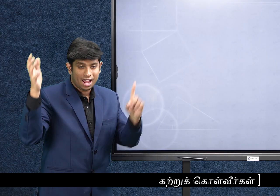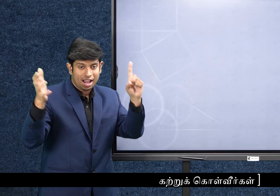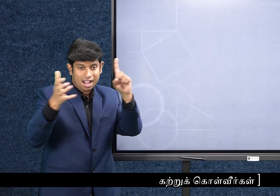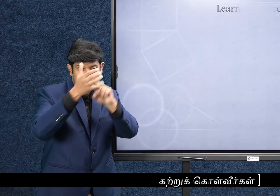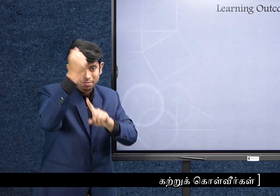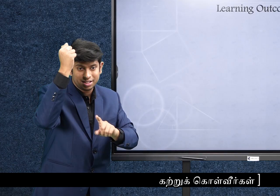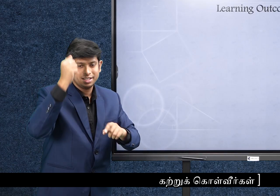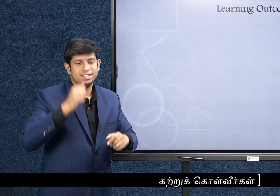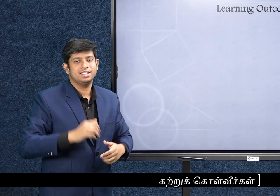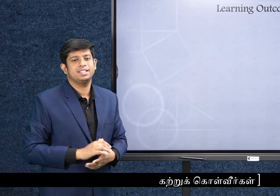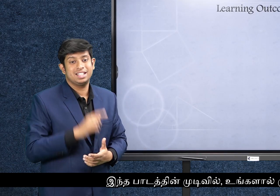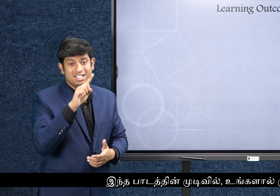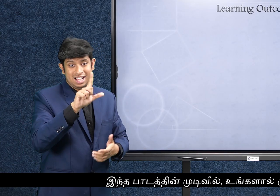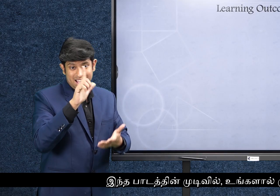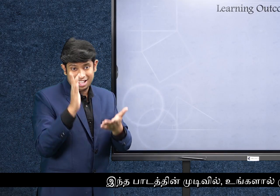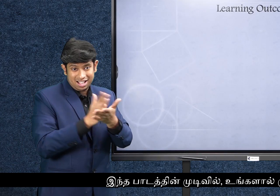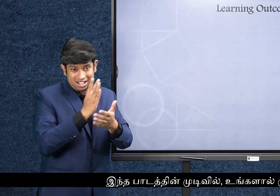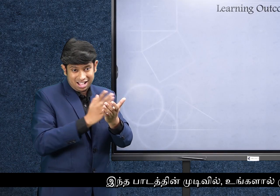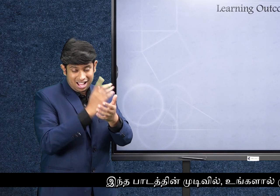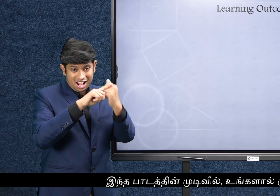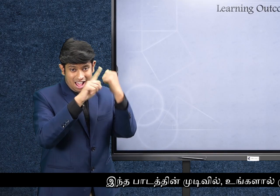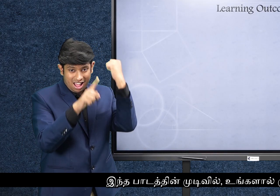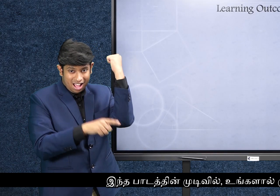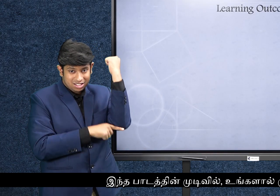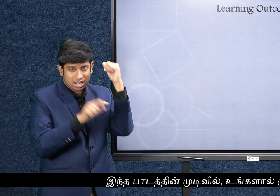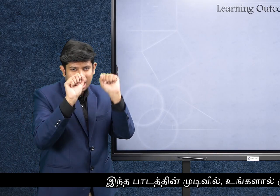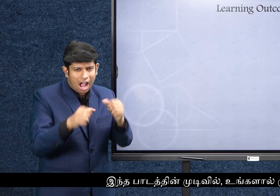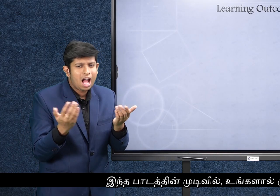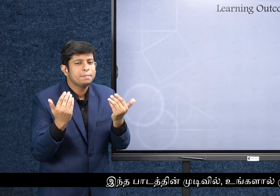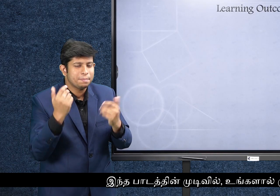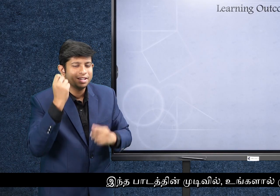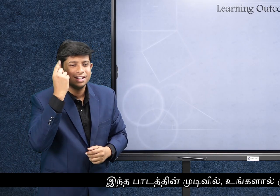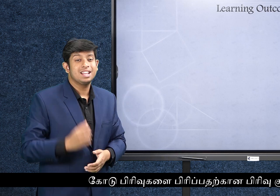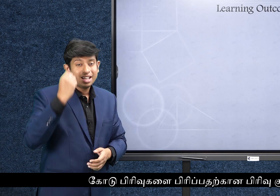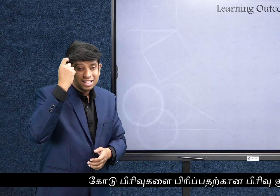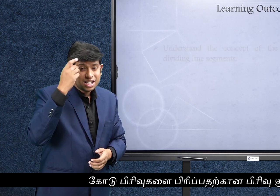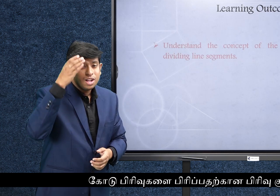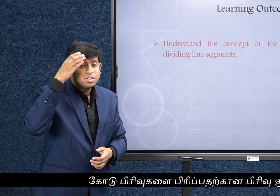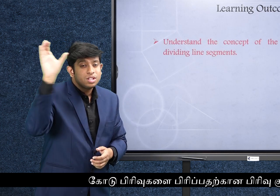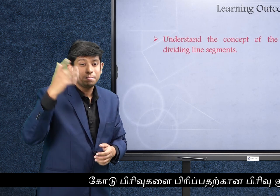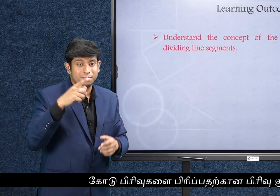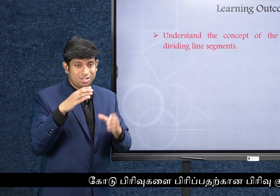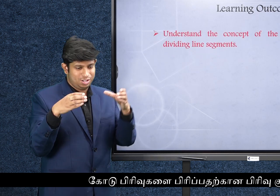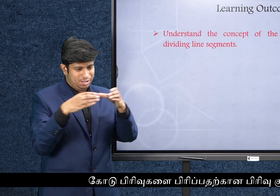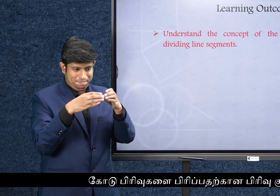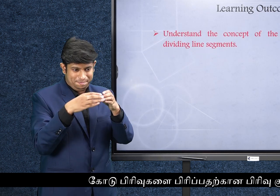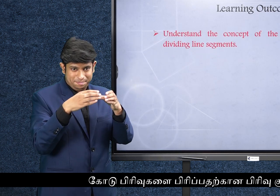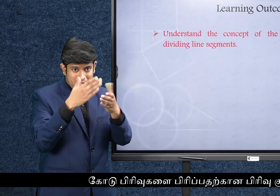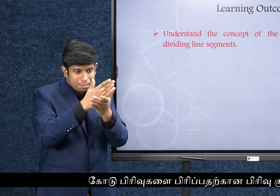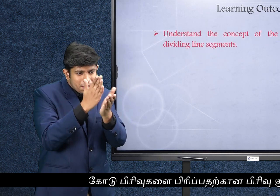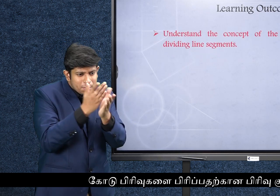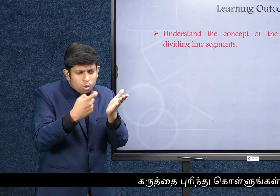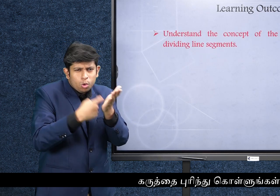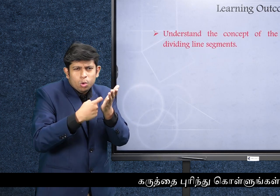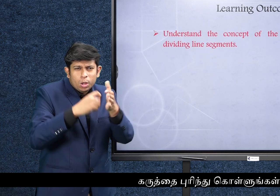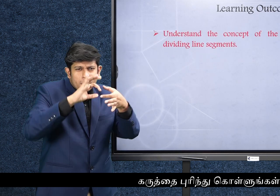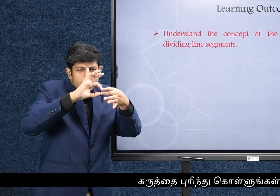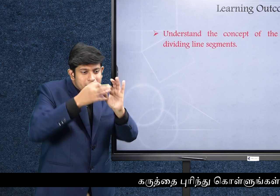கற்றுக்கொள்வீர்கள். இந்த பாடத்தின் முடிவில் நீங்கள் புரிந்து கொள்ள முடியும். கோடு பிரிவுகளை பிரிப்பதற்கான பிரிவு சூத்திரத்தின்